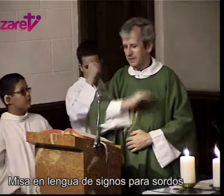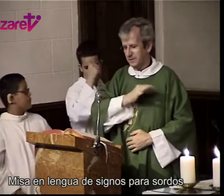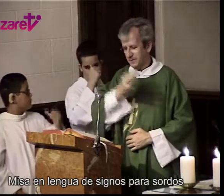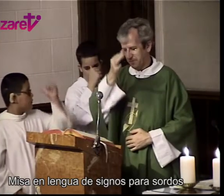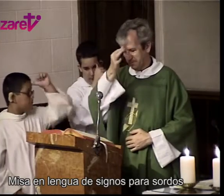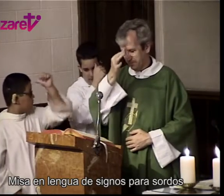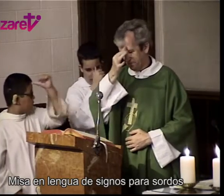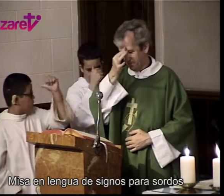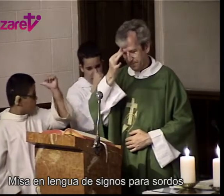Señor.